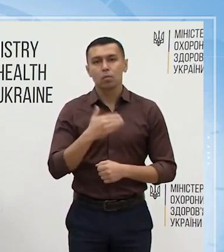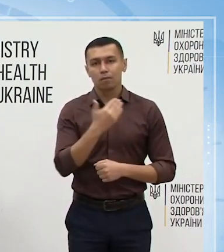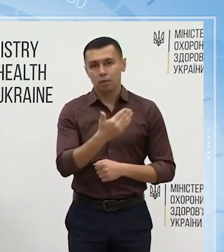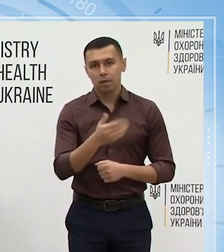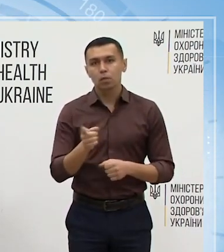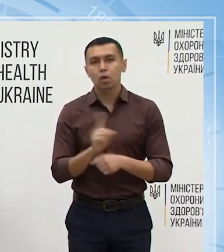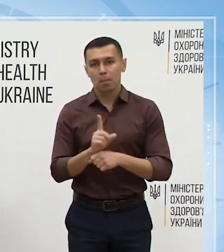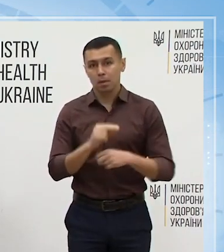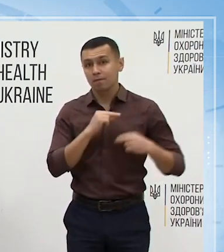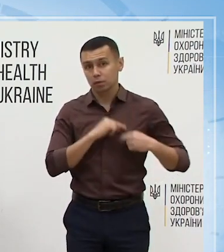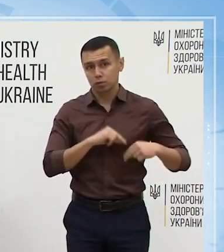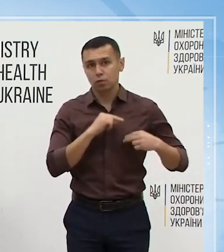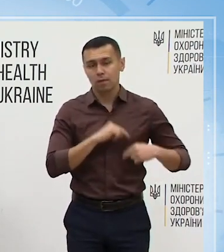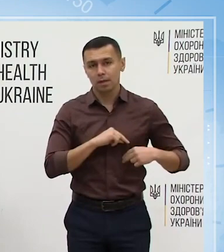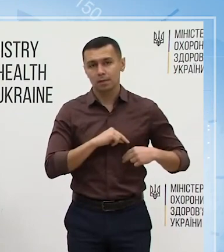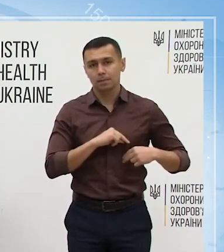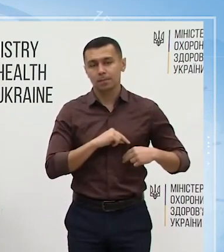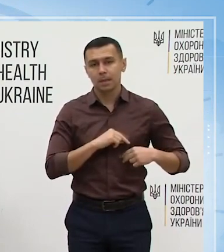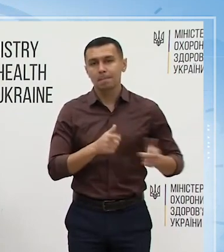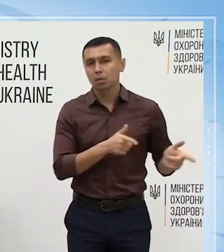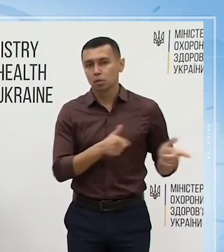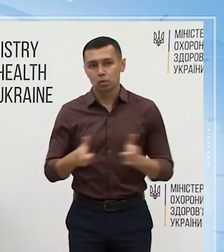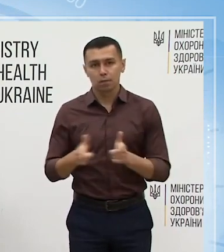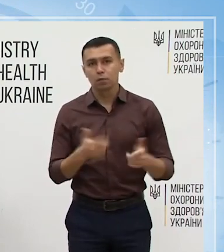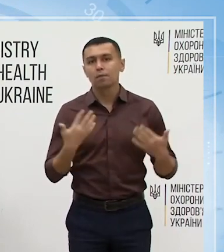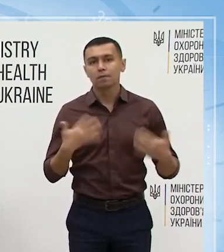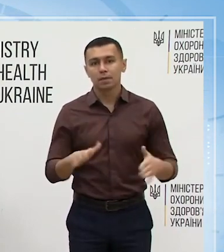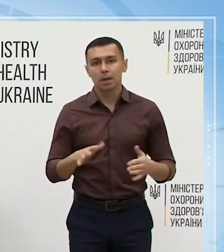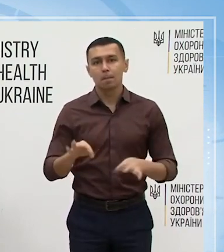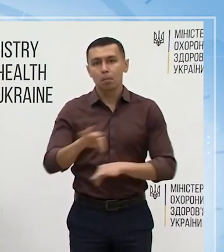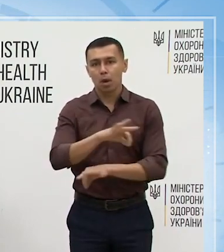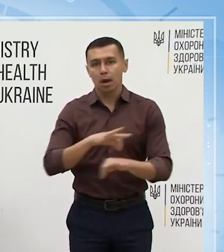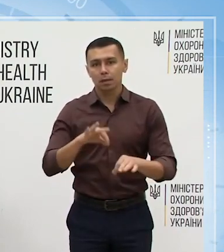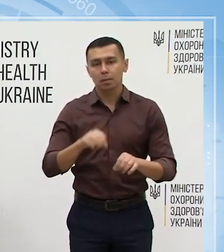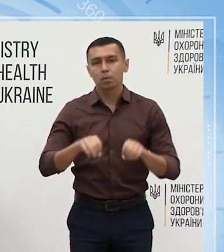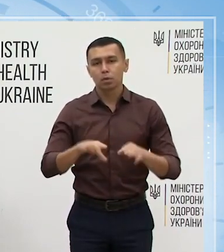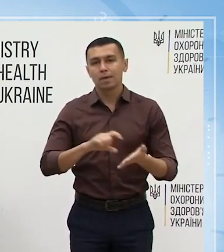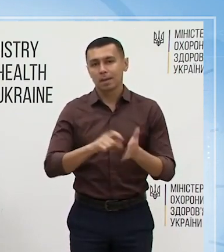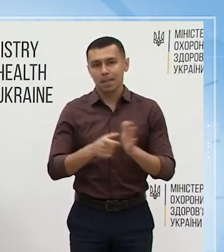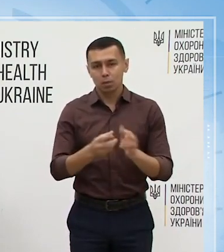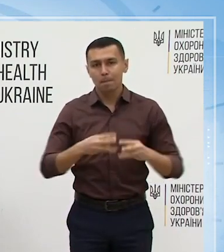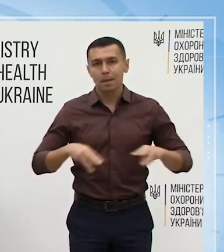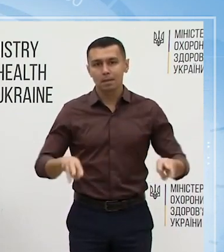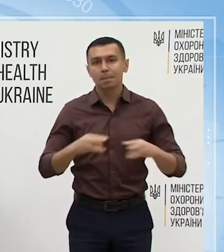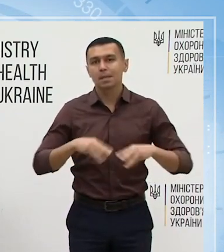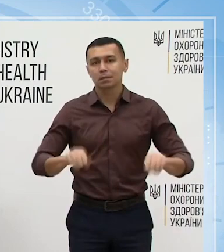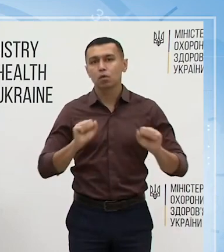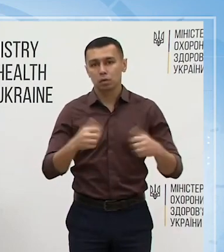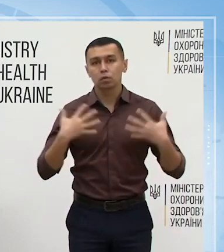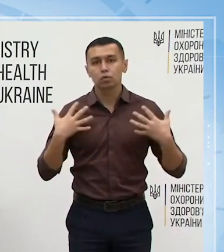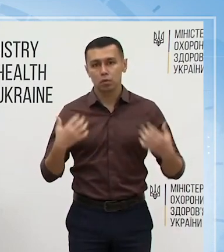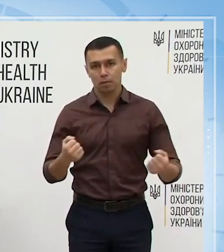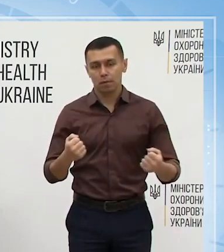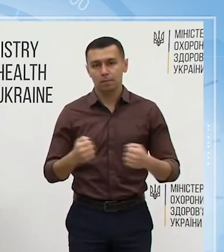вони нормально функціонували, підготовлено вже проєкт постанови Кабінету міністрів, Міністерством охорони